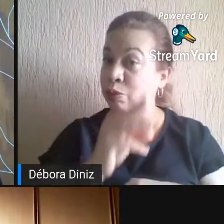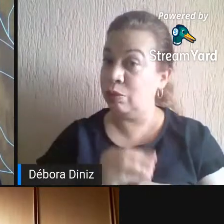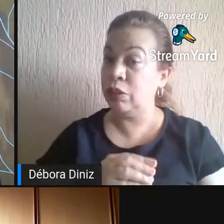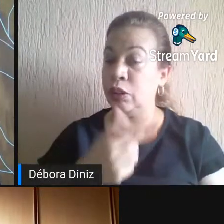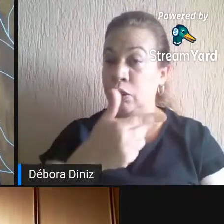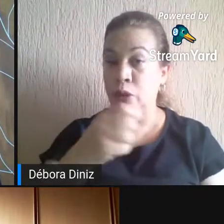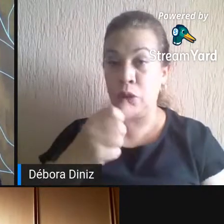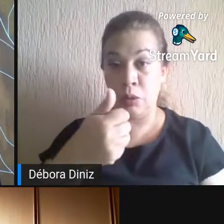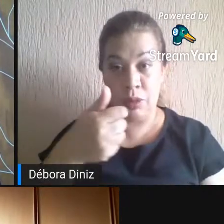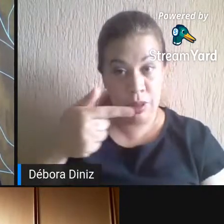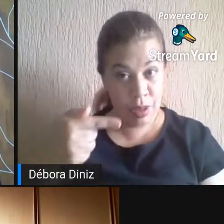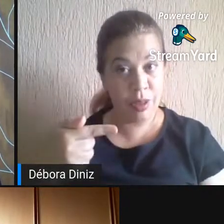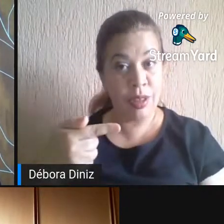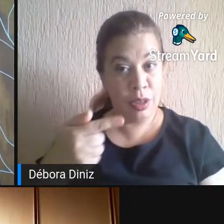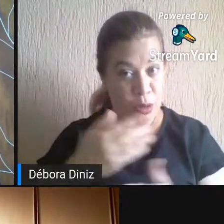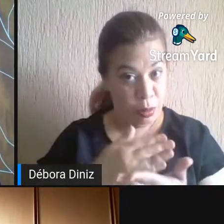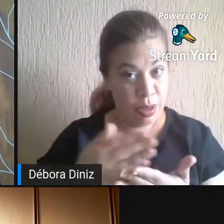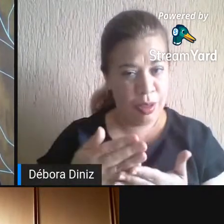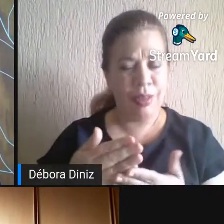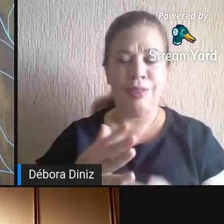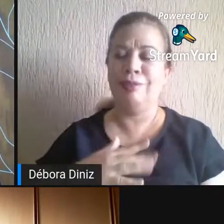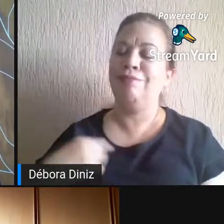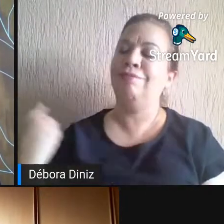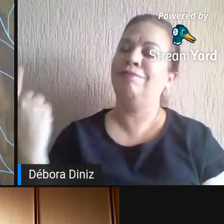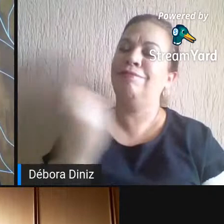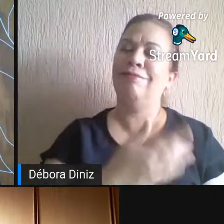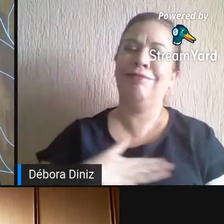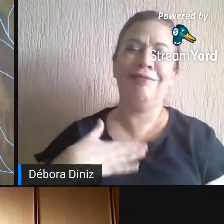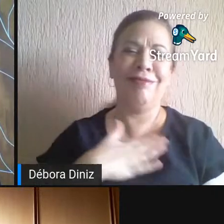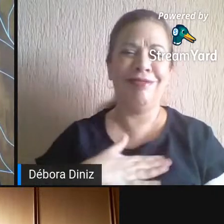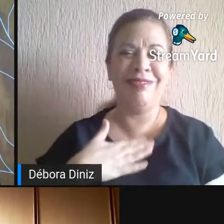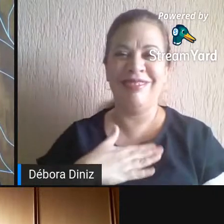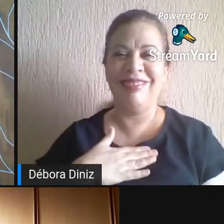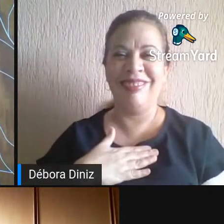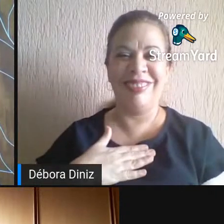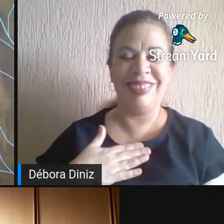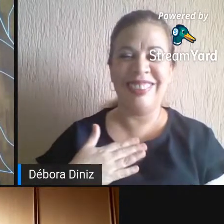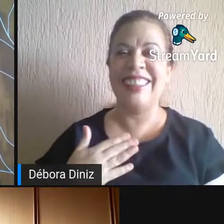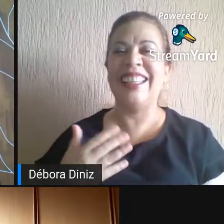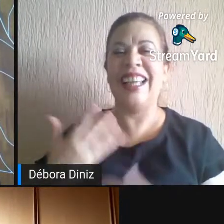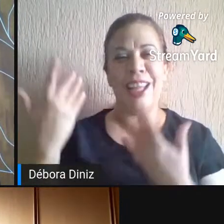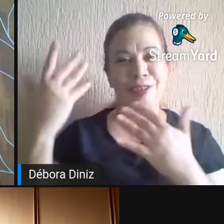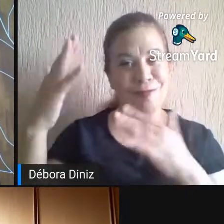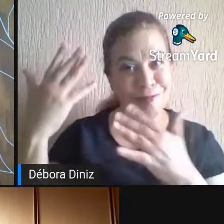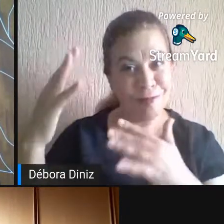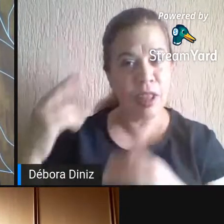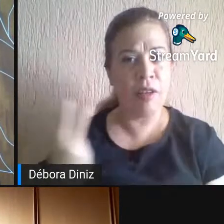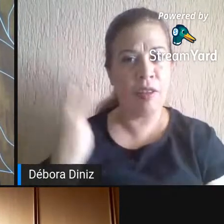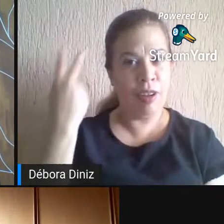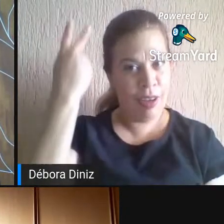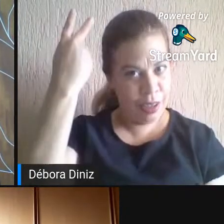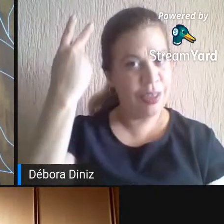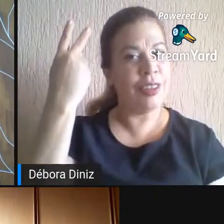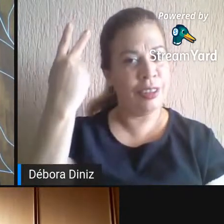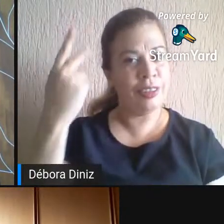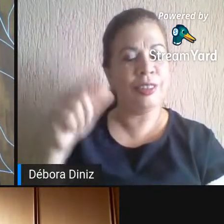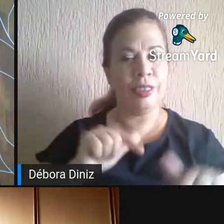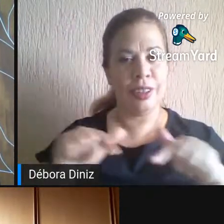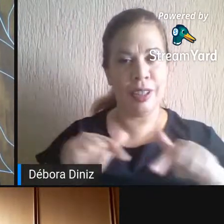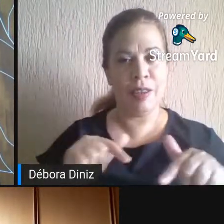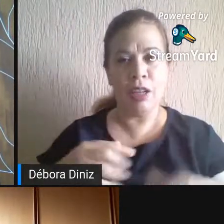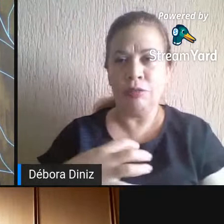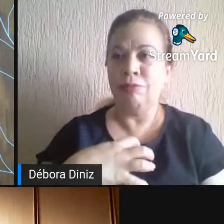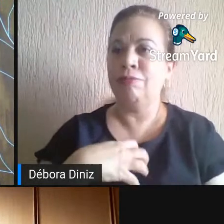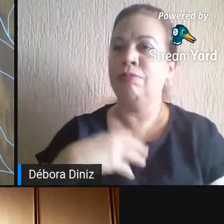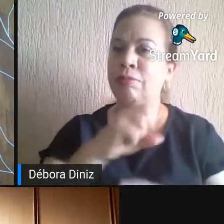nós ficamos muito felizes porque tivemos o reconhecimento, né, do nosso trabalho como sendo importante evento de impacto na